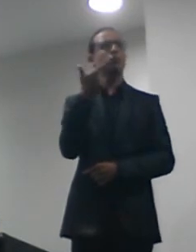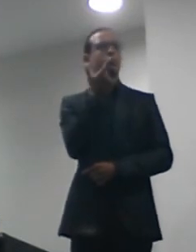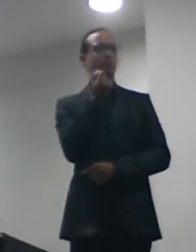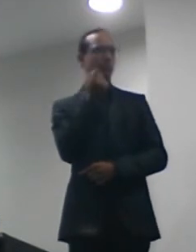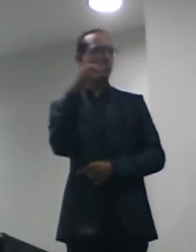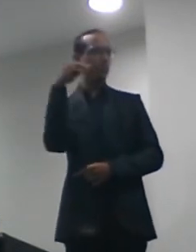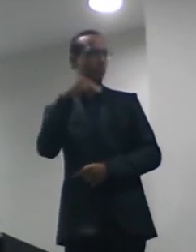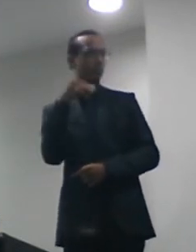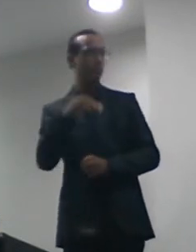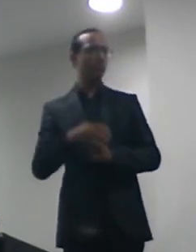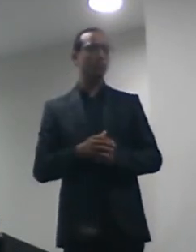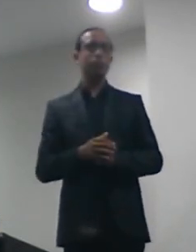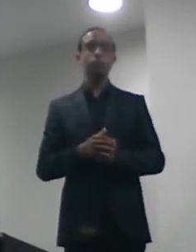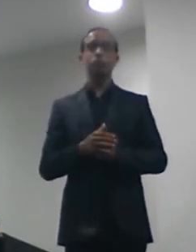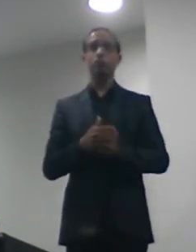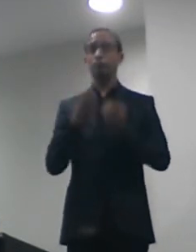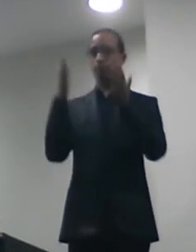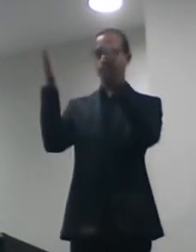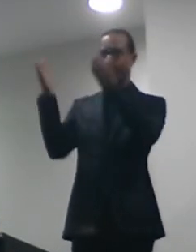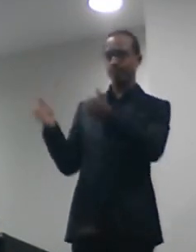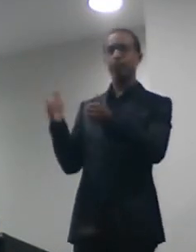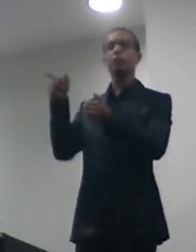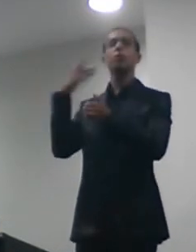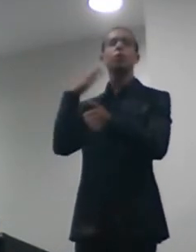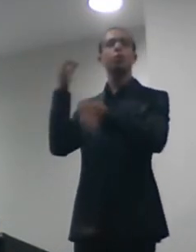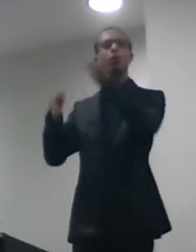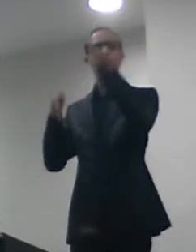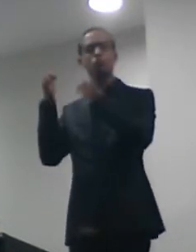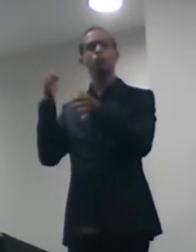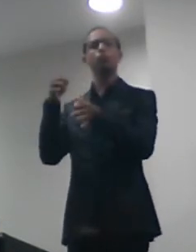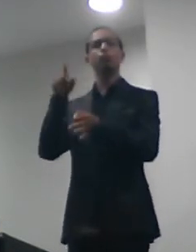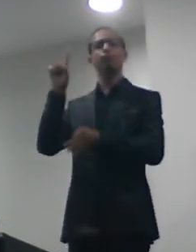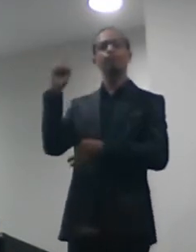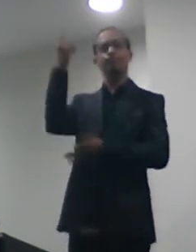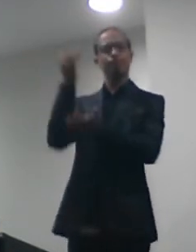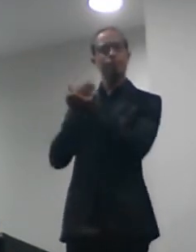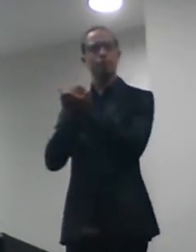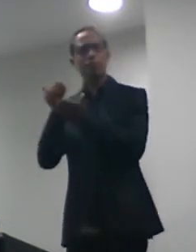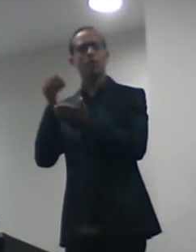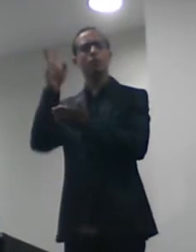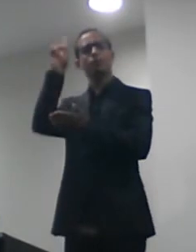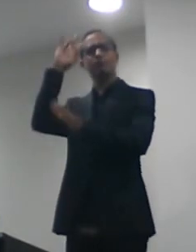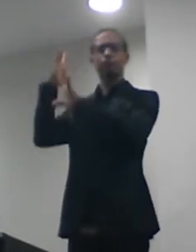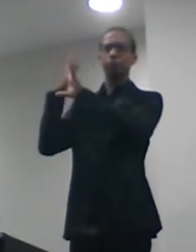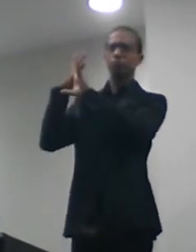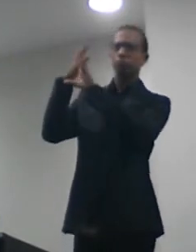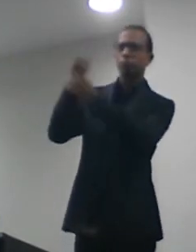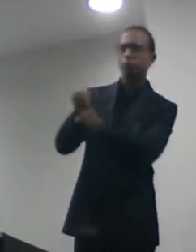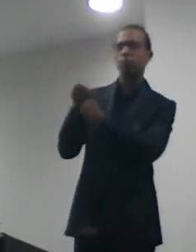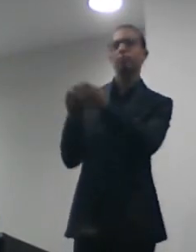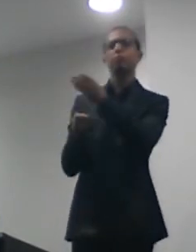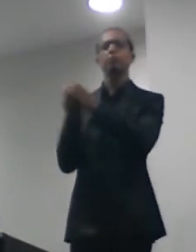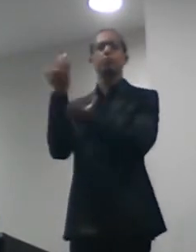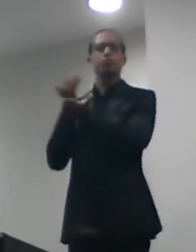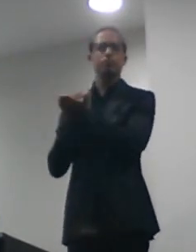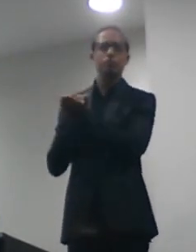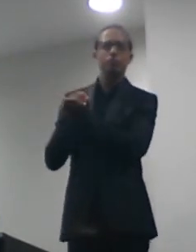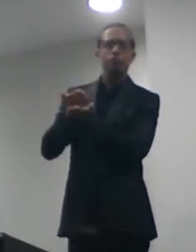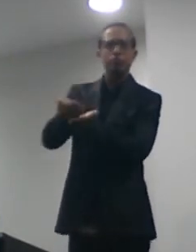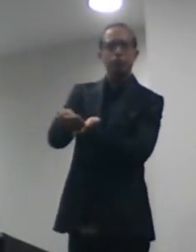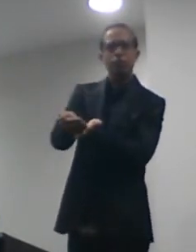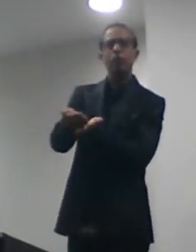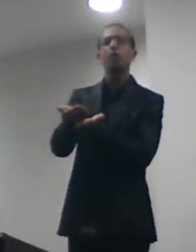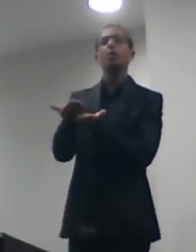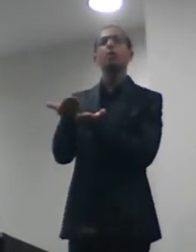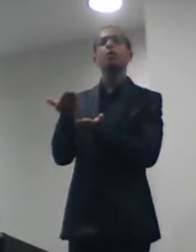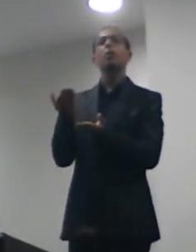minutos. O juiz, principalmente, a gente tem que começar a falar sobre ele desde a sua origem. Como é que começou?